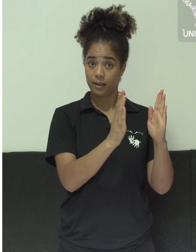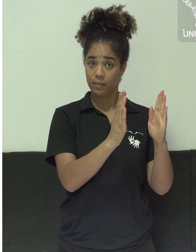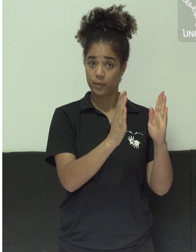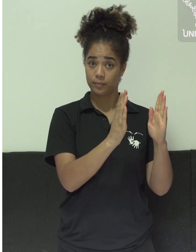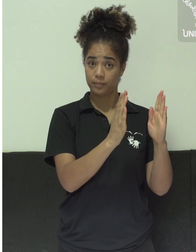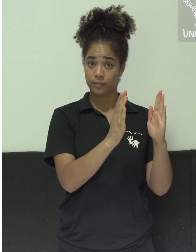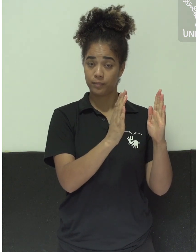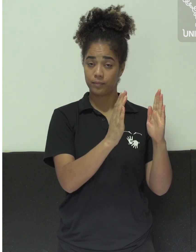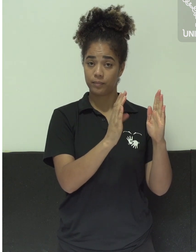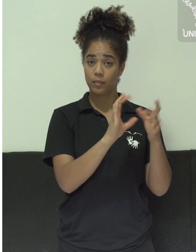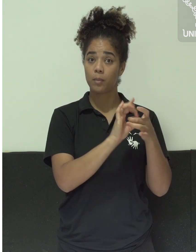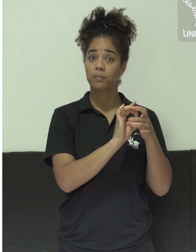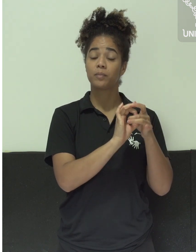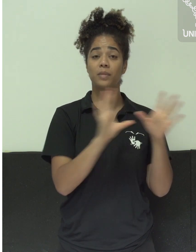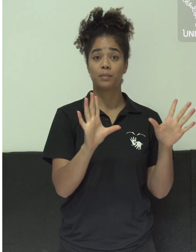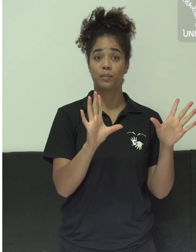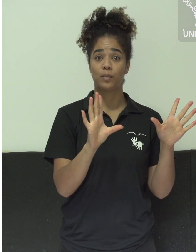disponibilizada pela